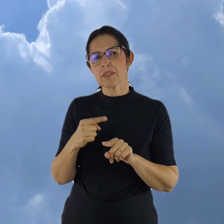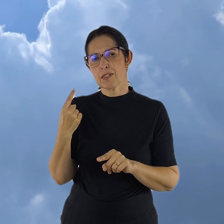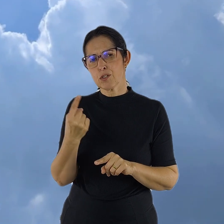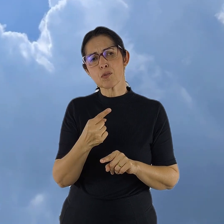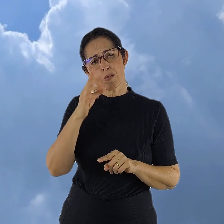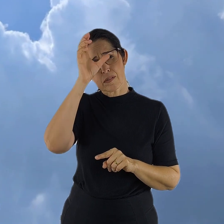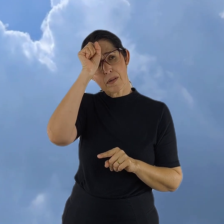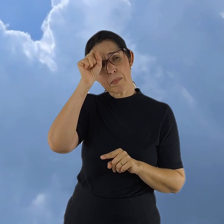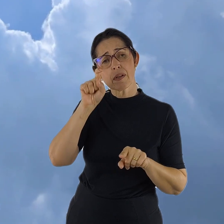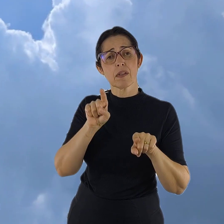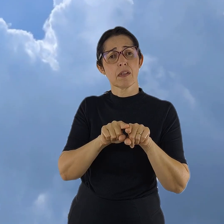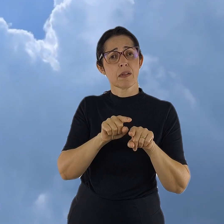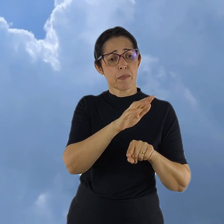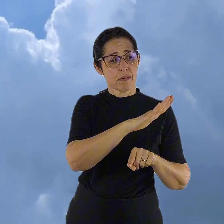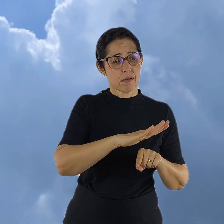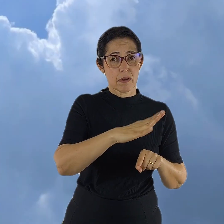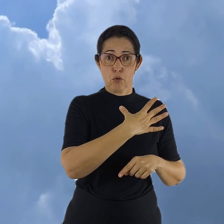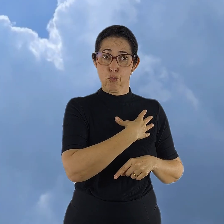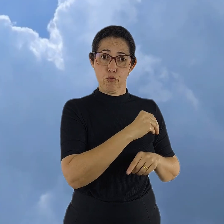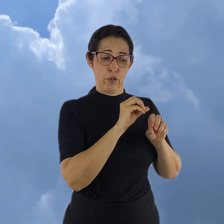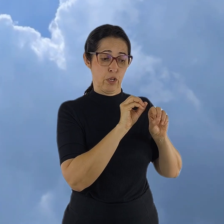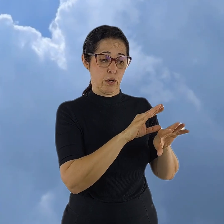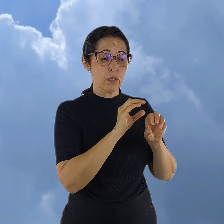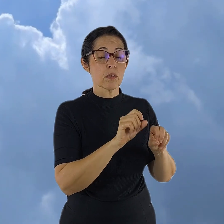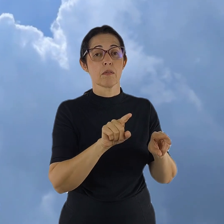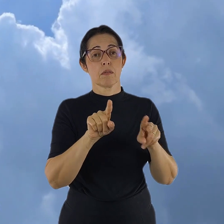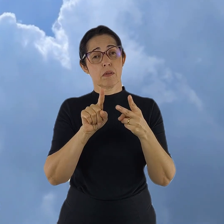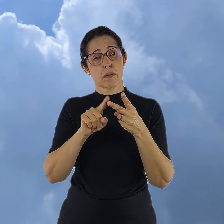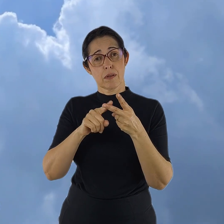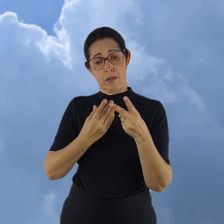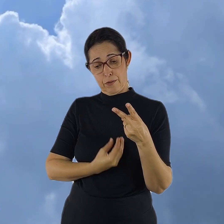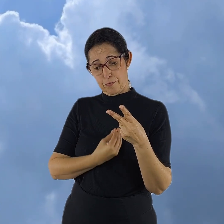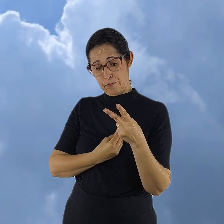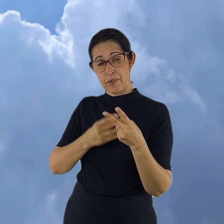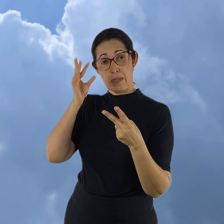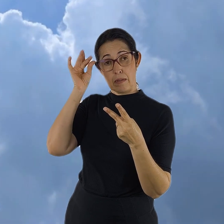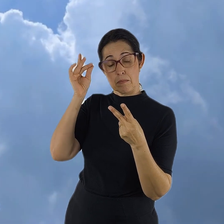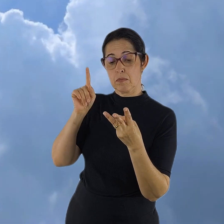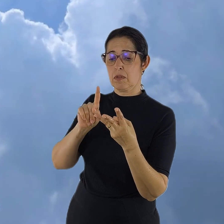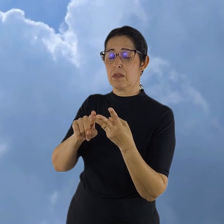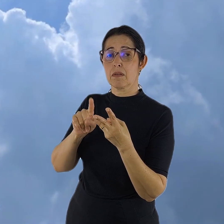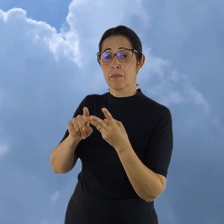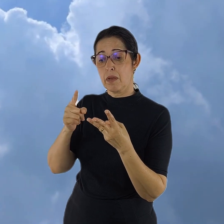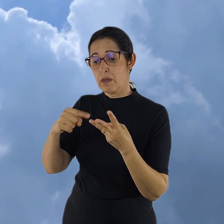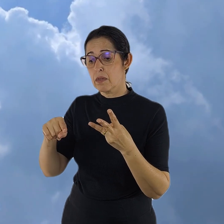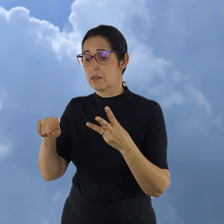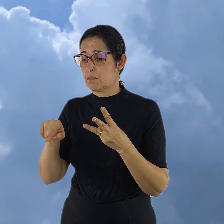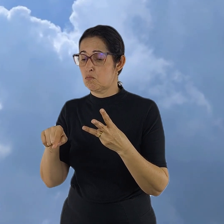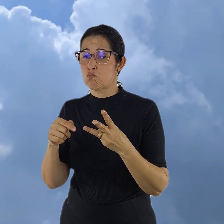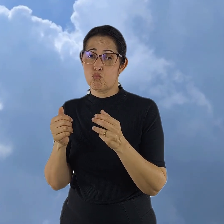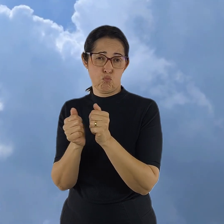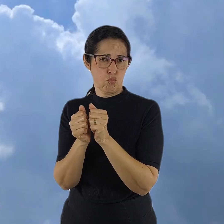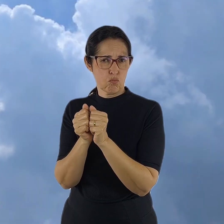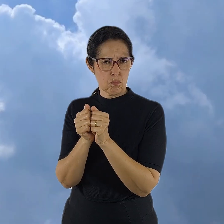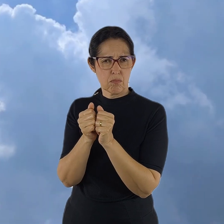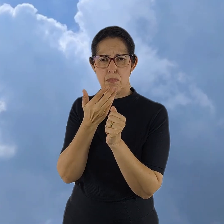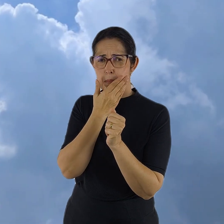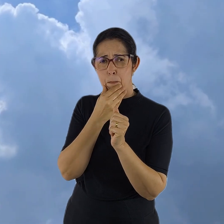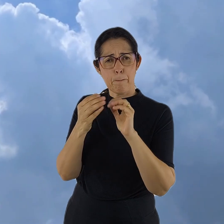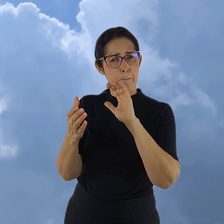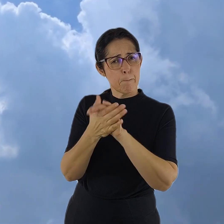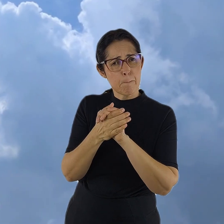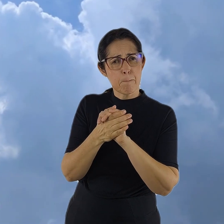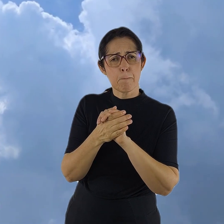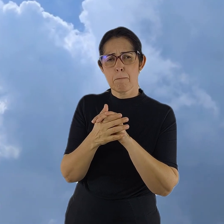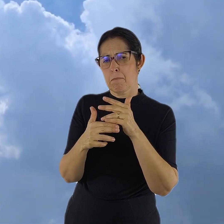de filhos, mas se aplica à nossa vida espiritual, se aplica à nossa vida conjugal.